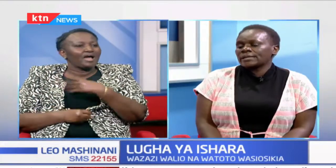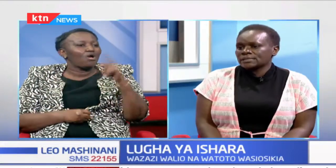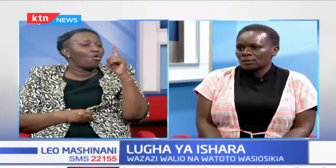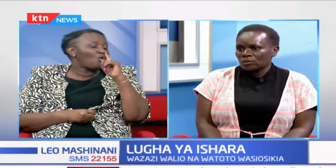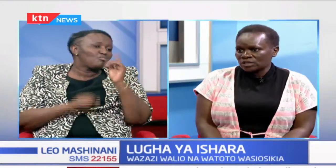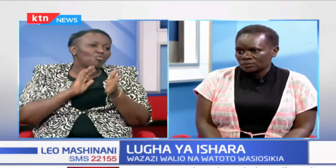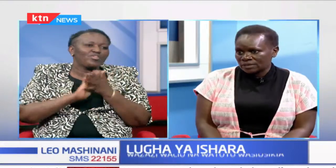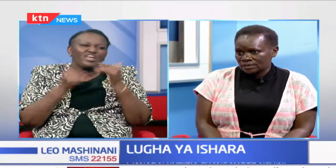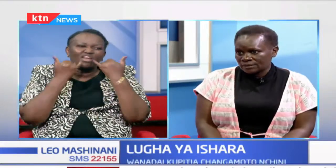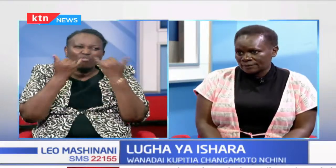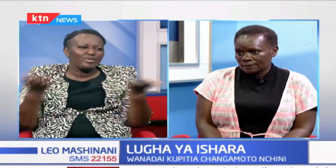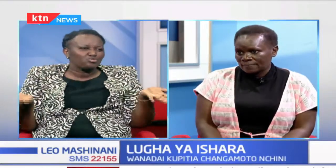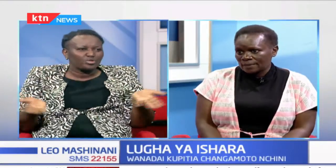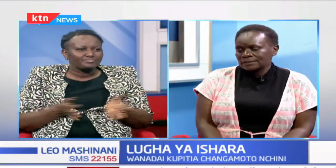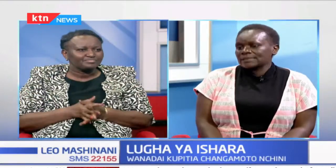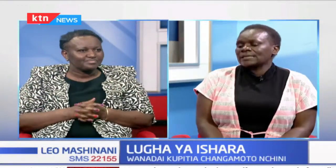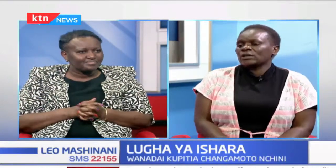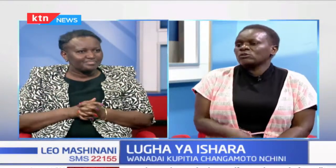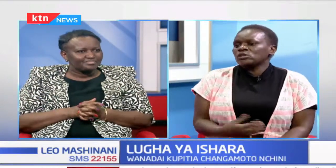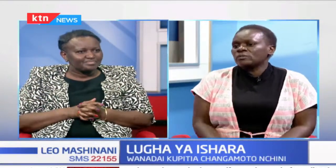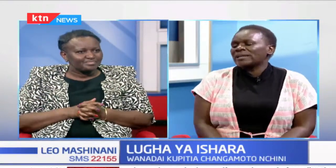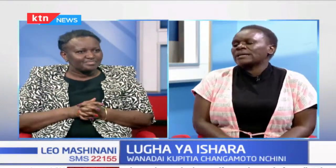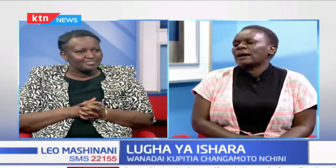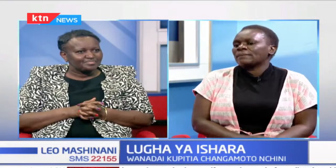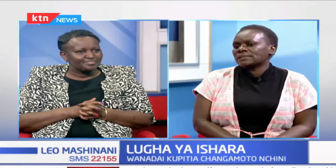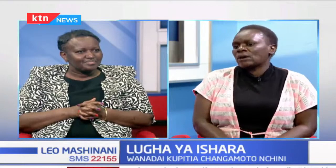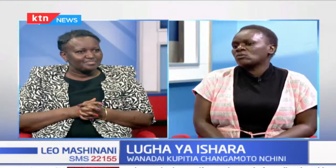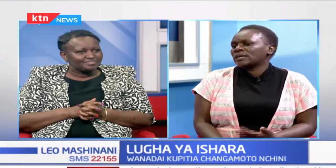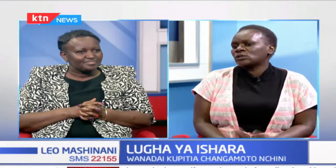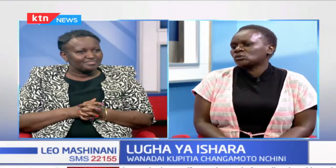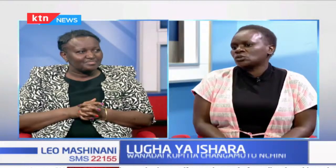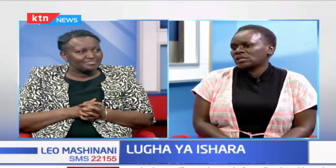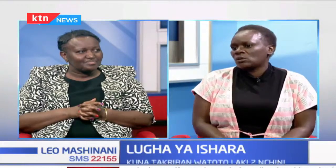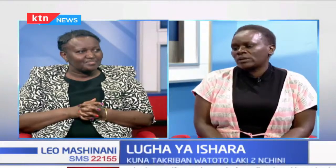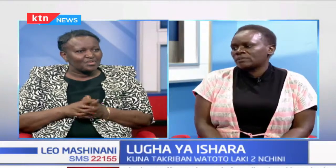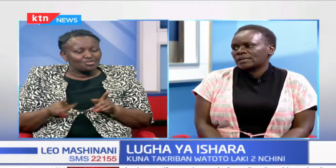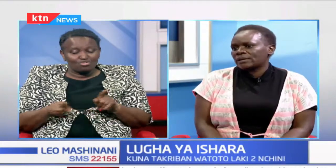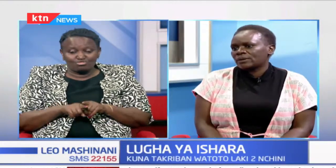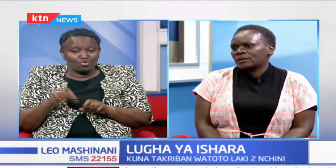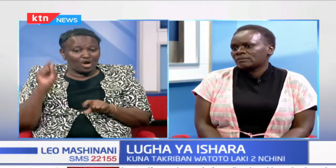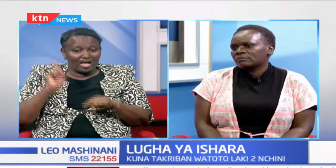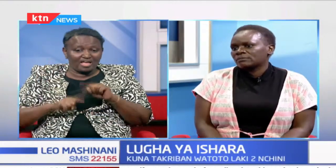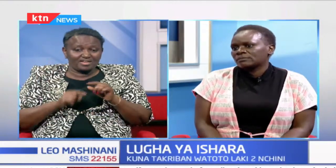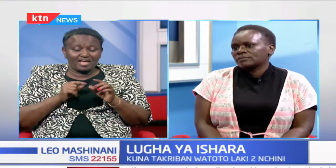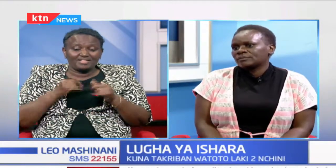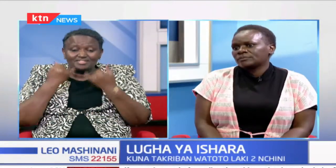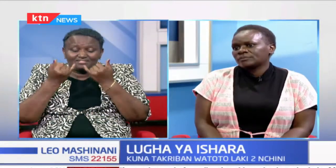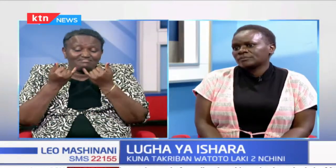tukaandikiwa next appointment. Sasa nikarudi nyumbani kama hakuna kitu chochote nilikuwa nimeelewa.